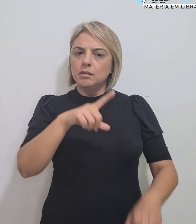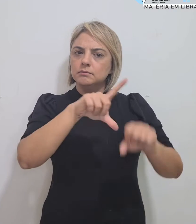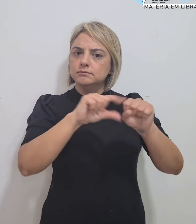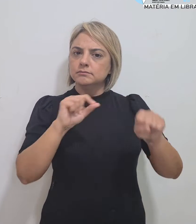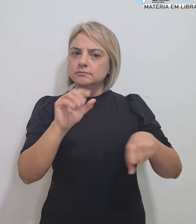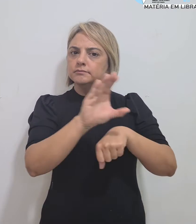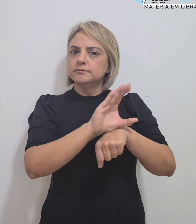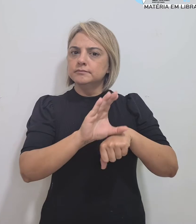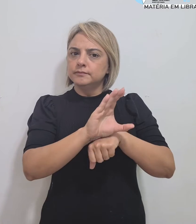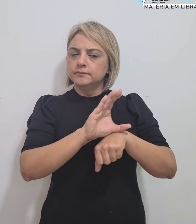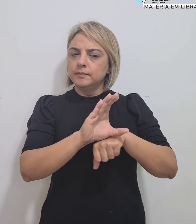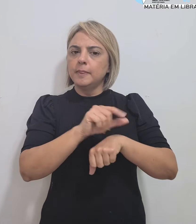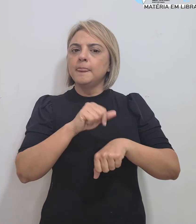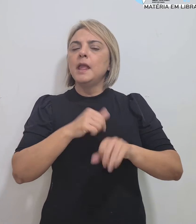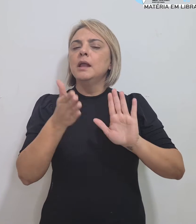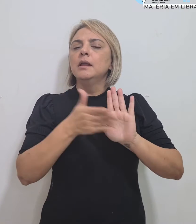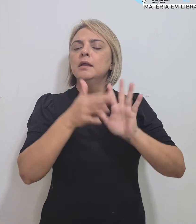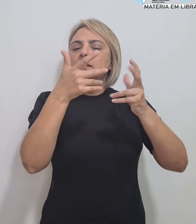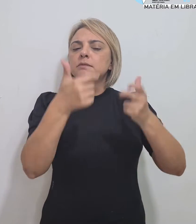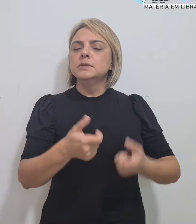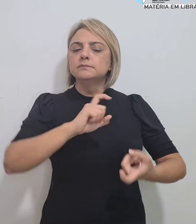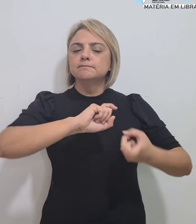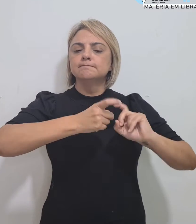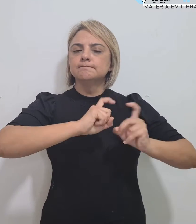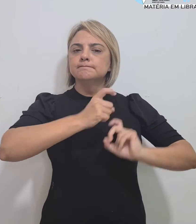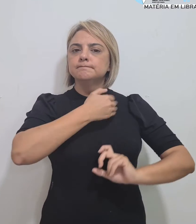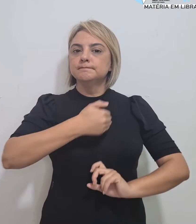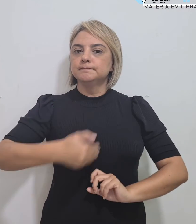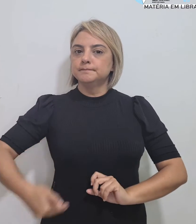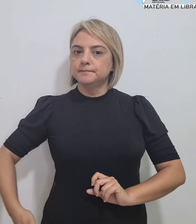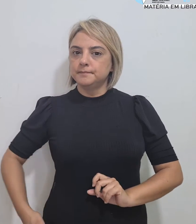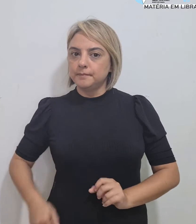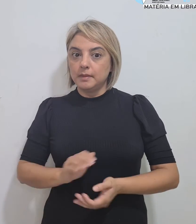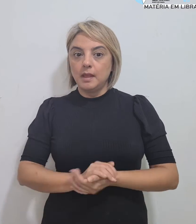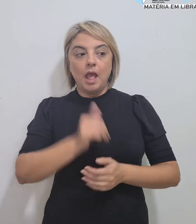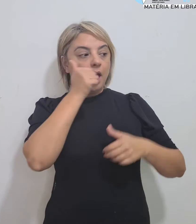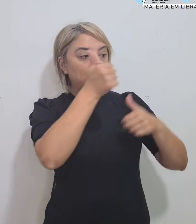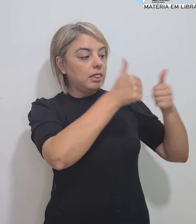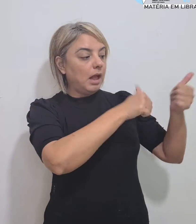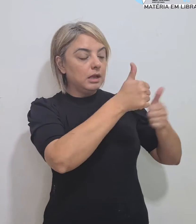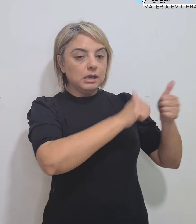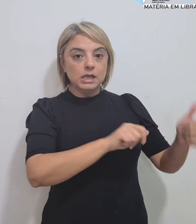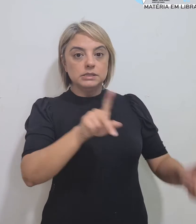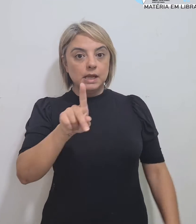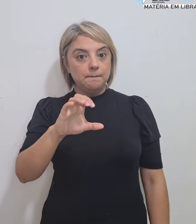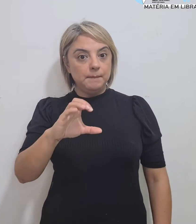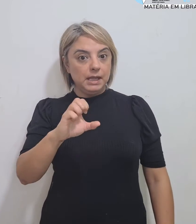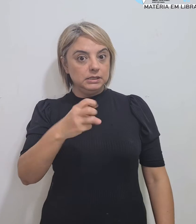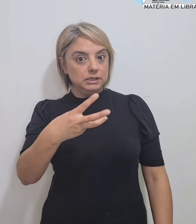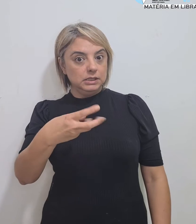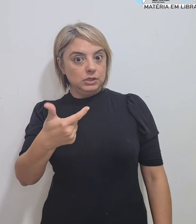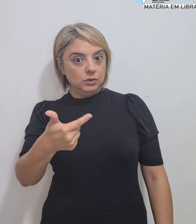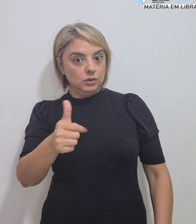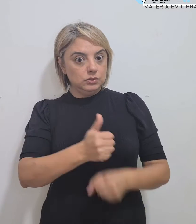artigos constitucionais que tratam da administração pública. A análise da PEC 32 de 2020,